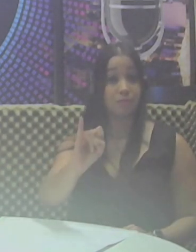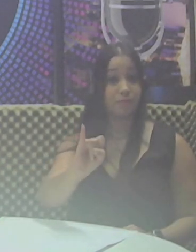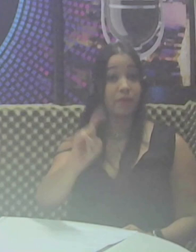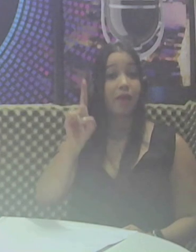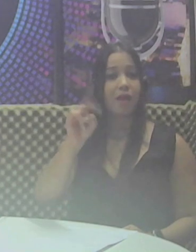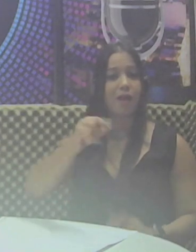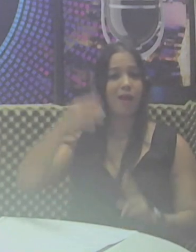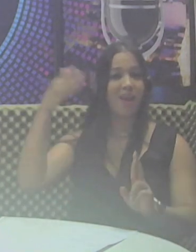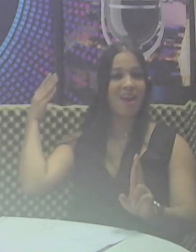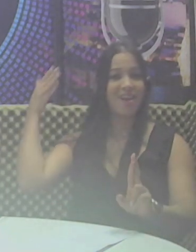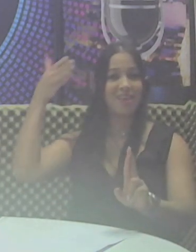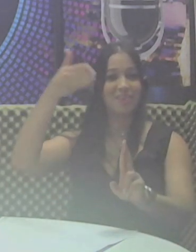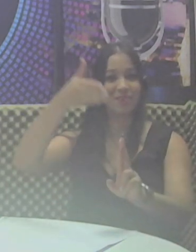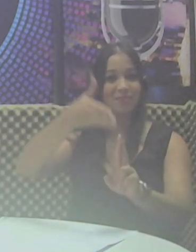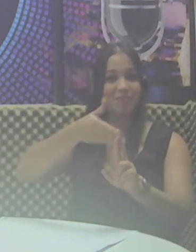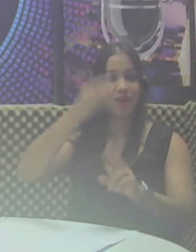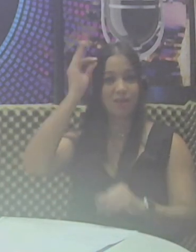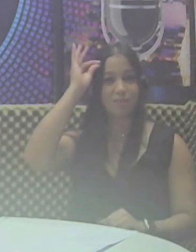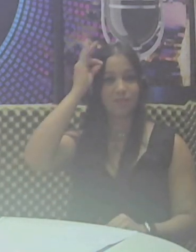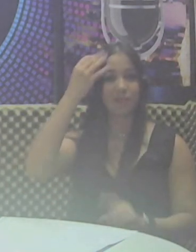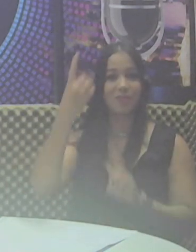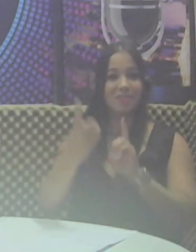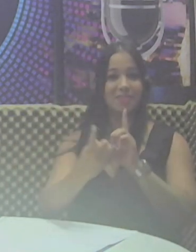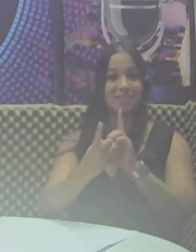pronto atendimento da rede municipal.